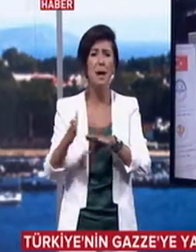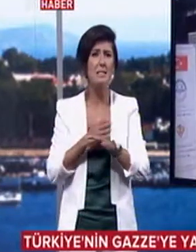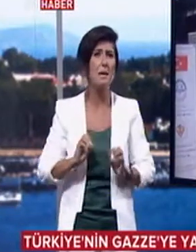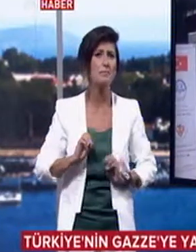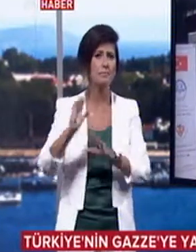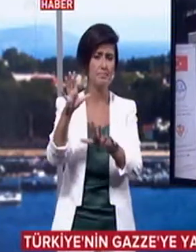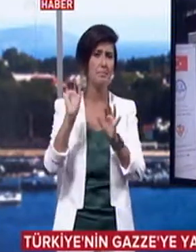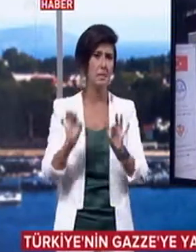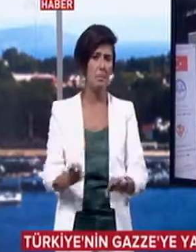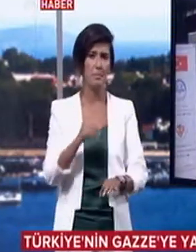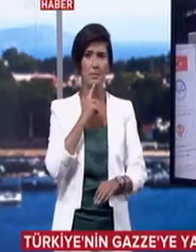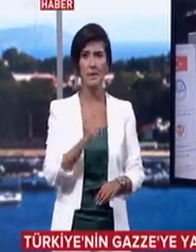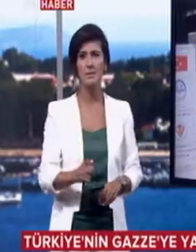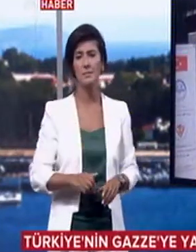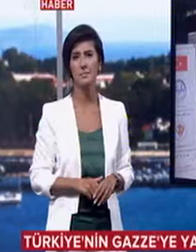kaydetti.